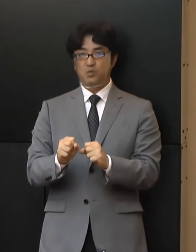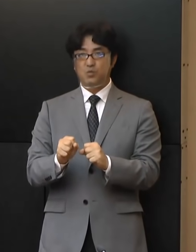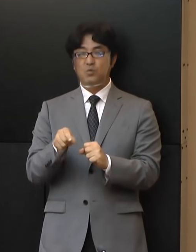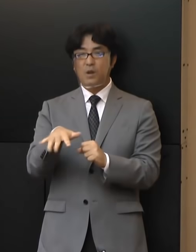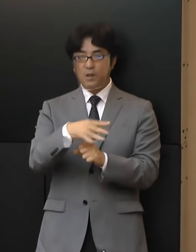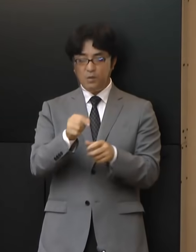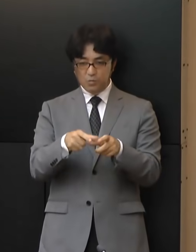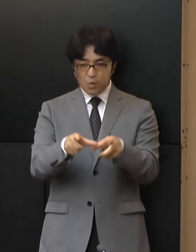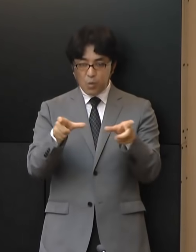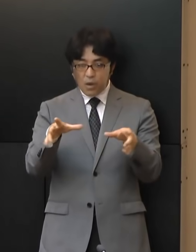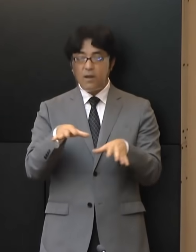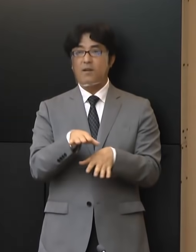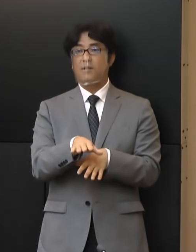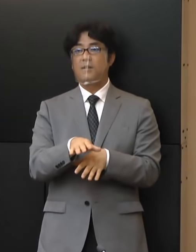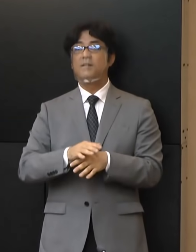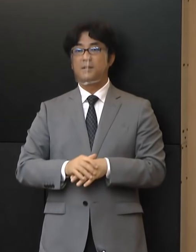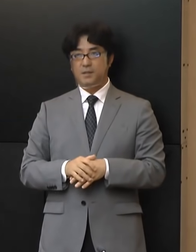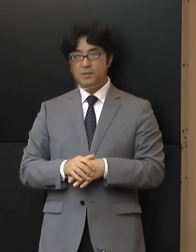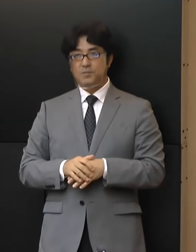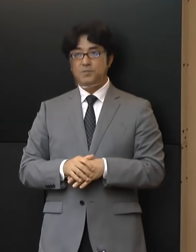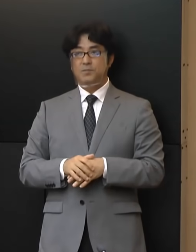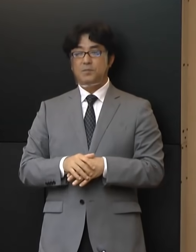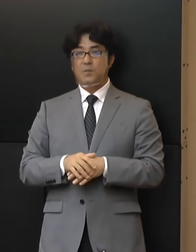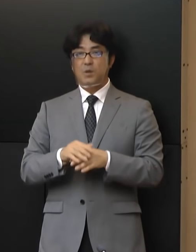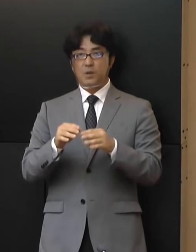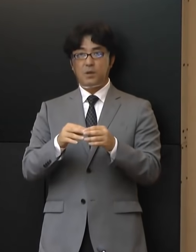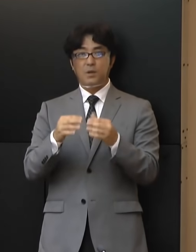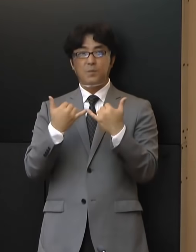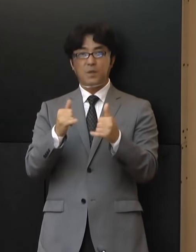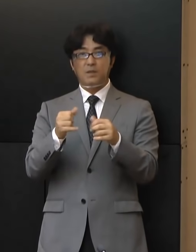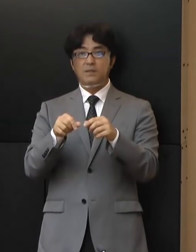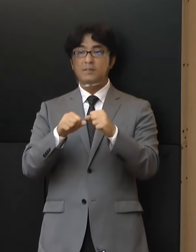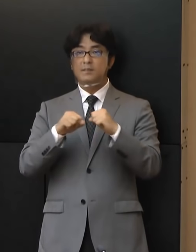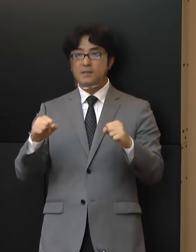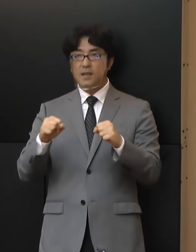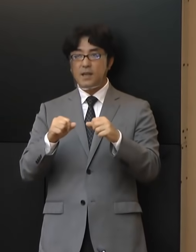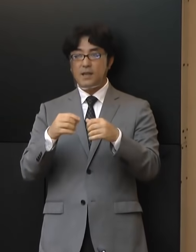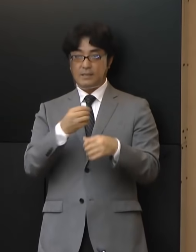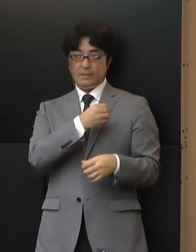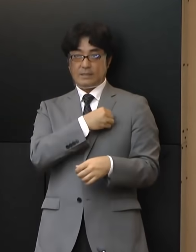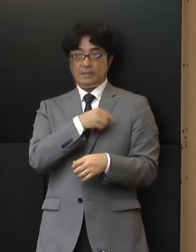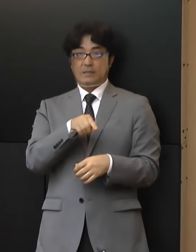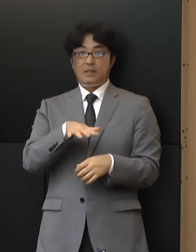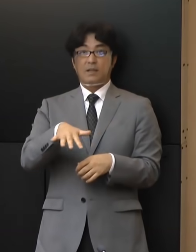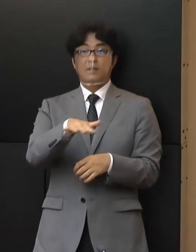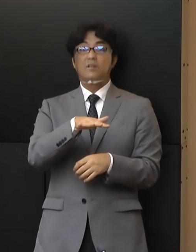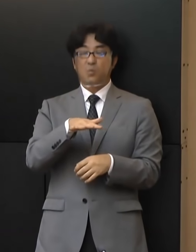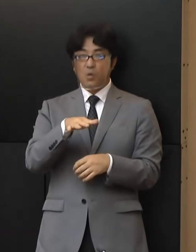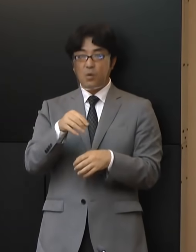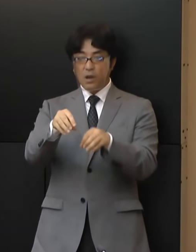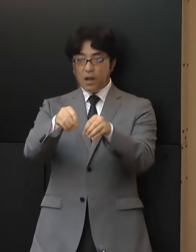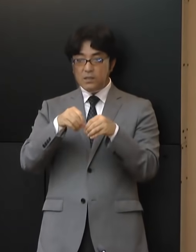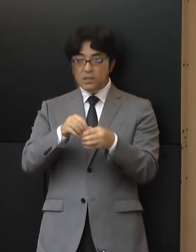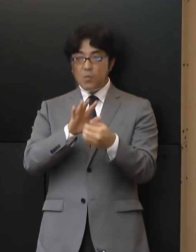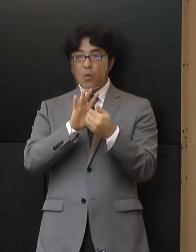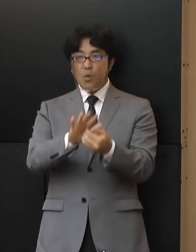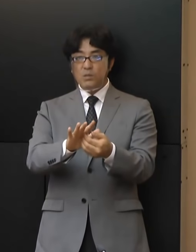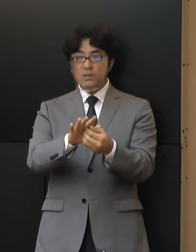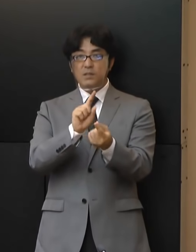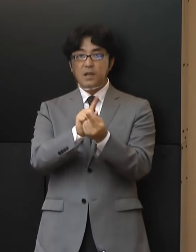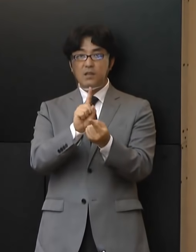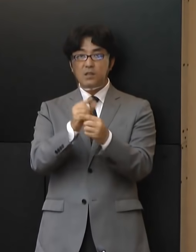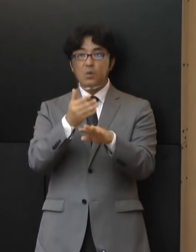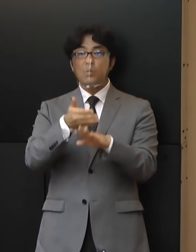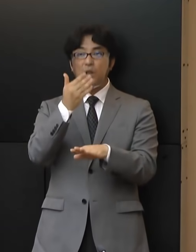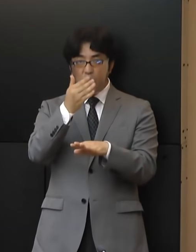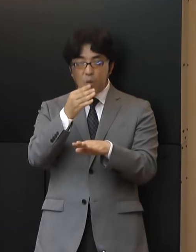強化ですね、それから民生委員さんですとか地域のボランティアの方々に感染防止対策を講じた上での一